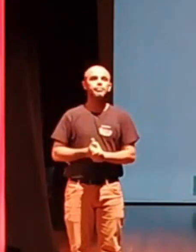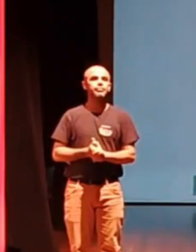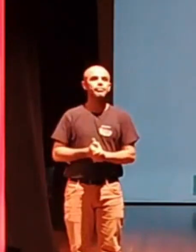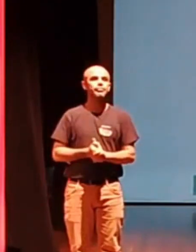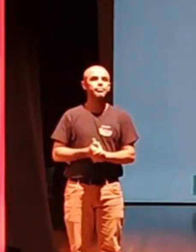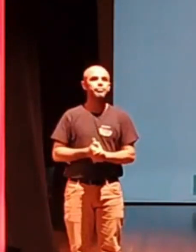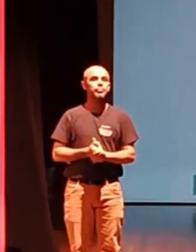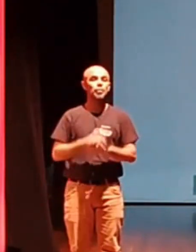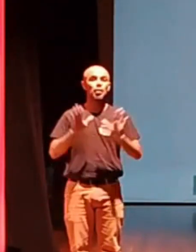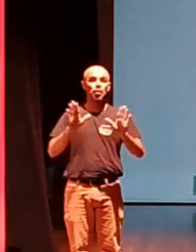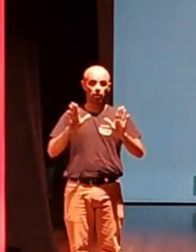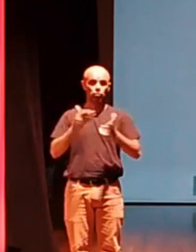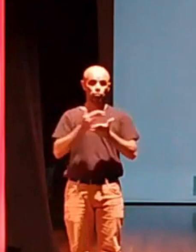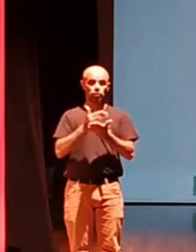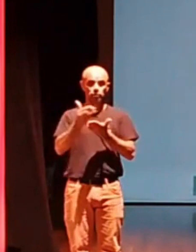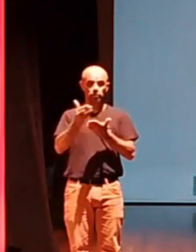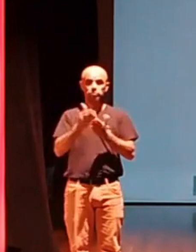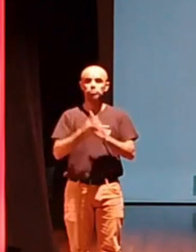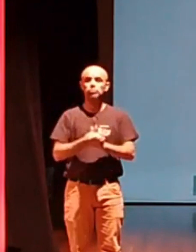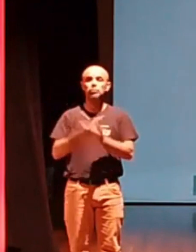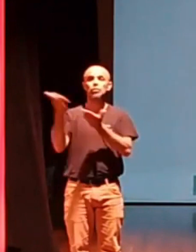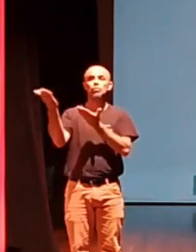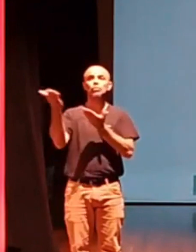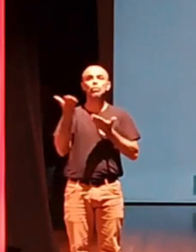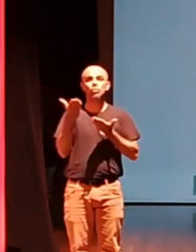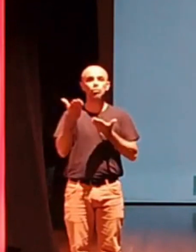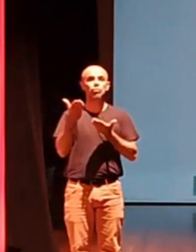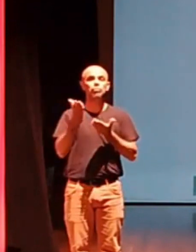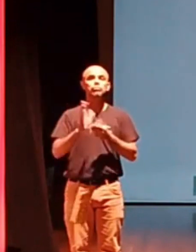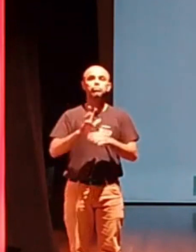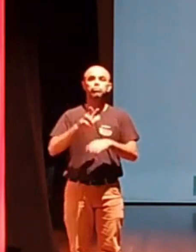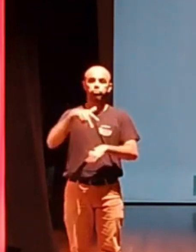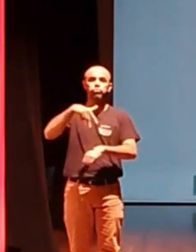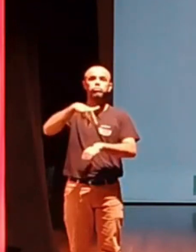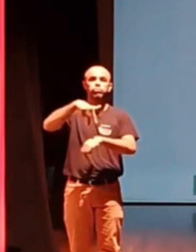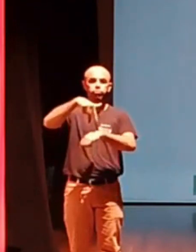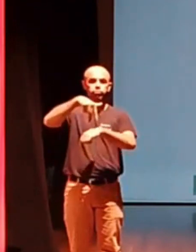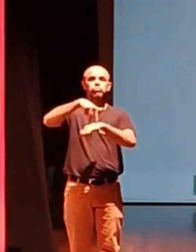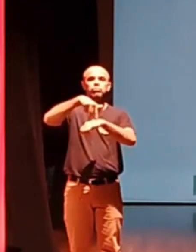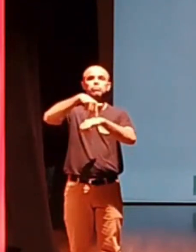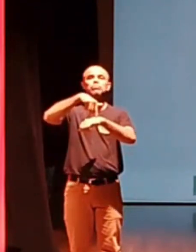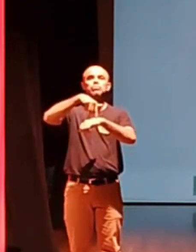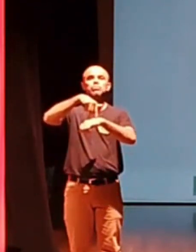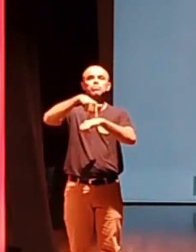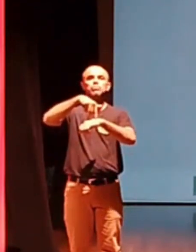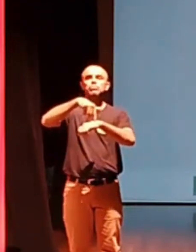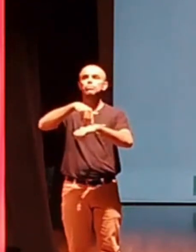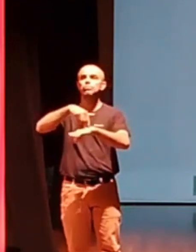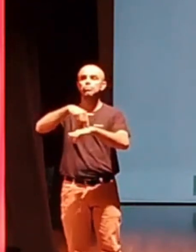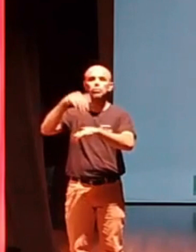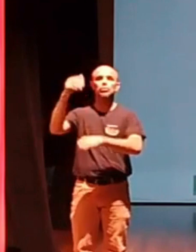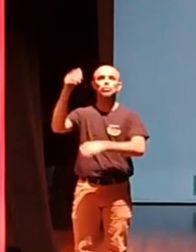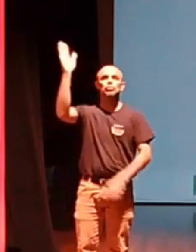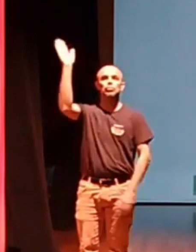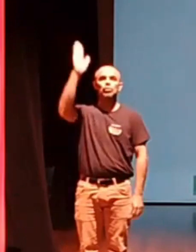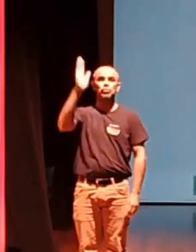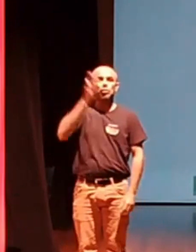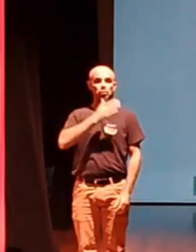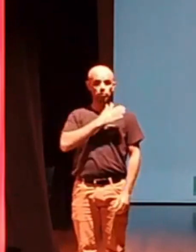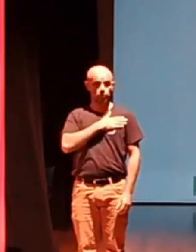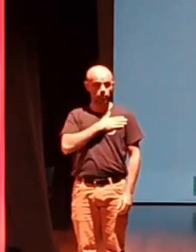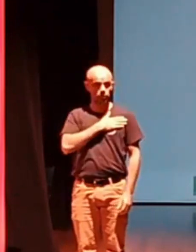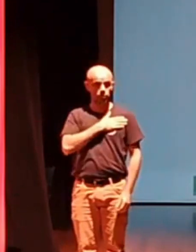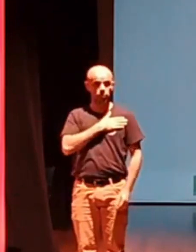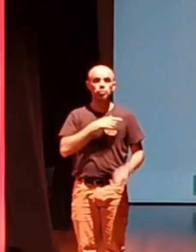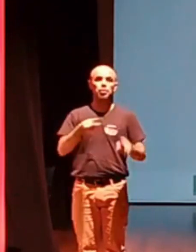darmos início ao nosso evento, convidamos a todos que possam e fiquem em pé para acompanharmos a execução do hino